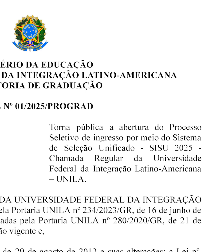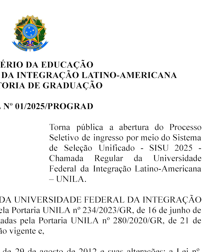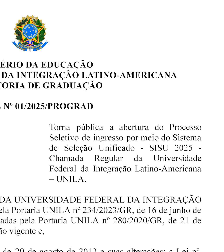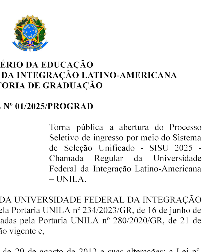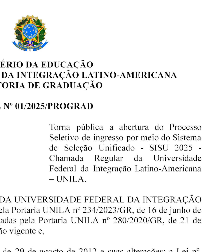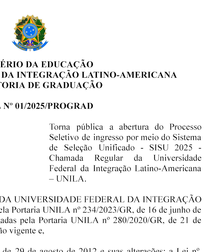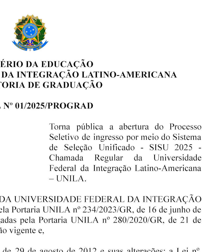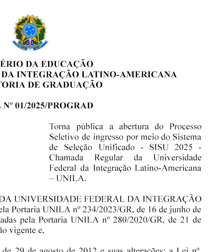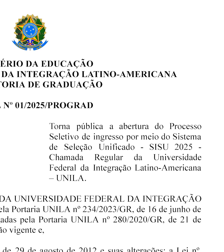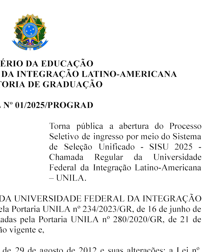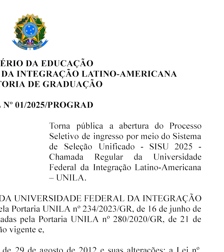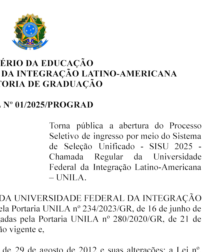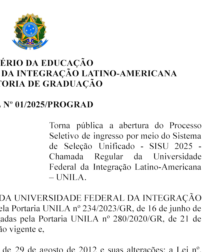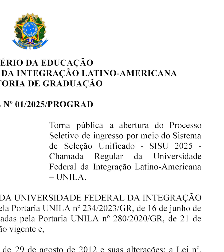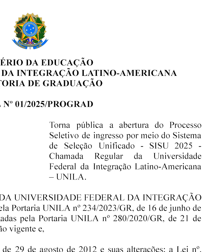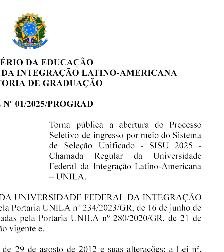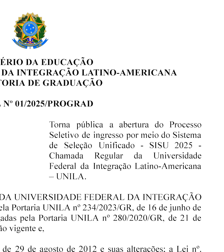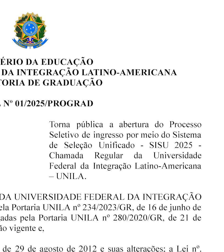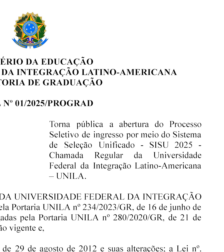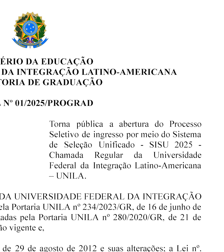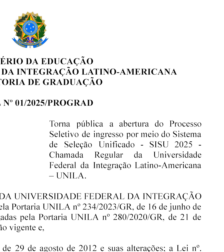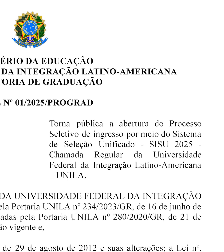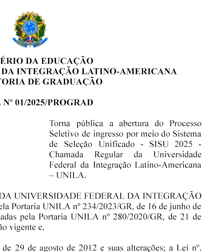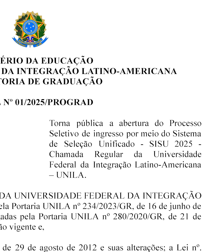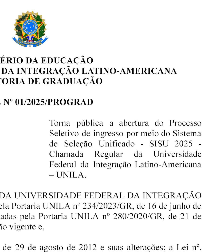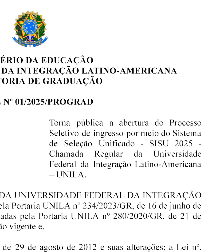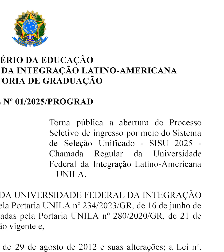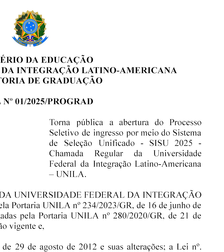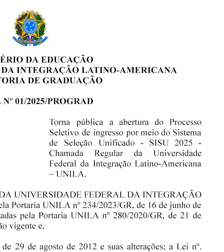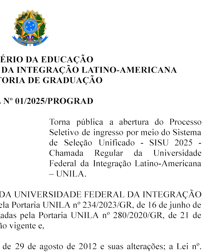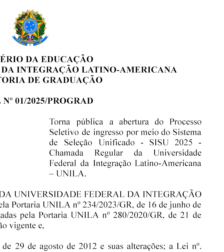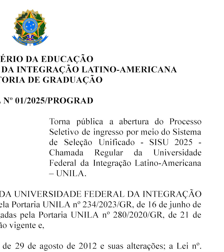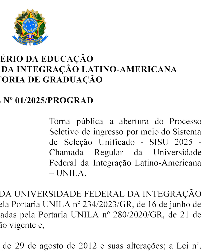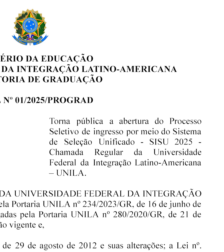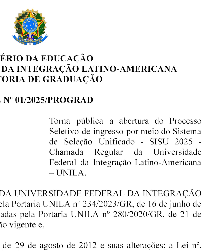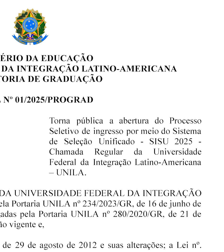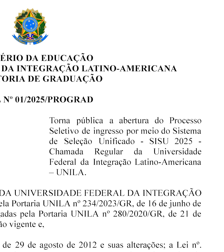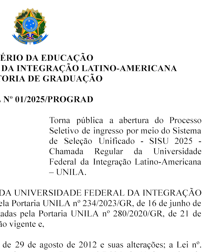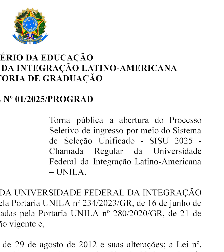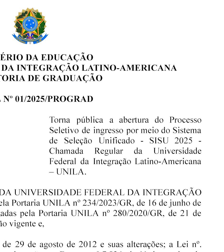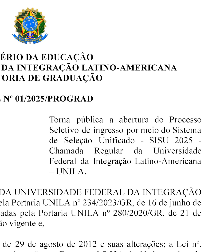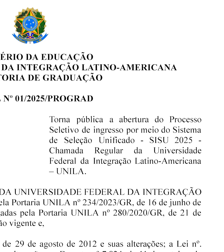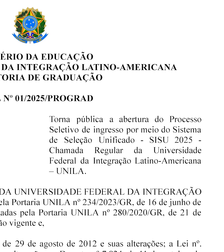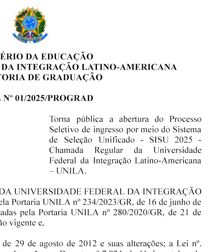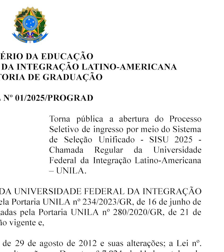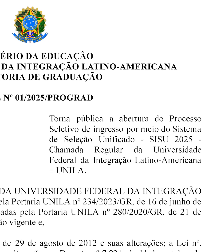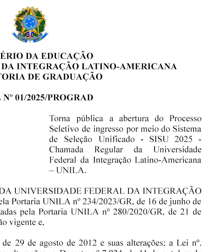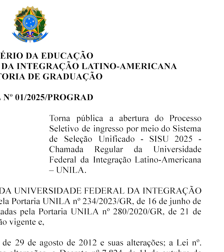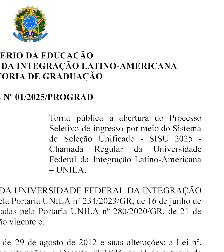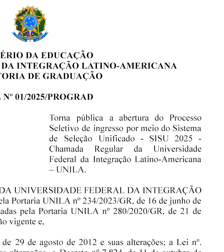SISU 2025, chamada regular da Universidade Federal da Integração Latino-Americana, UNILA. O pró-reitor